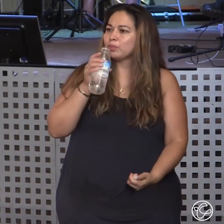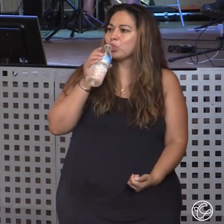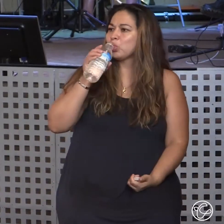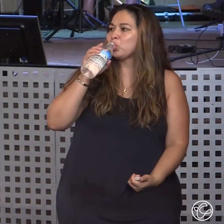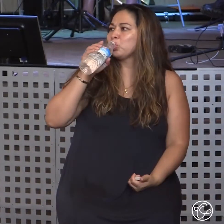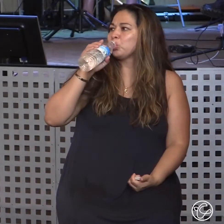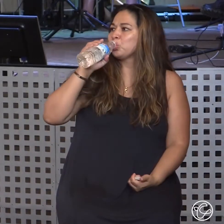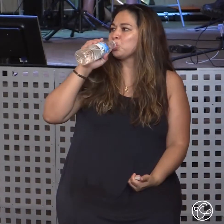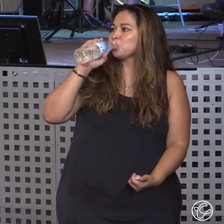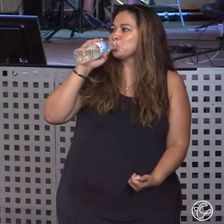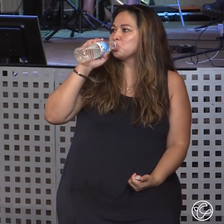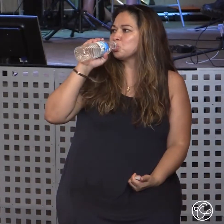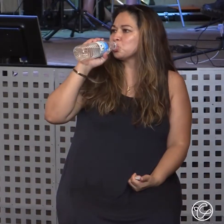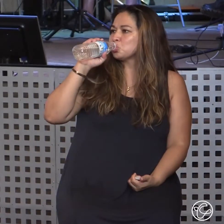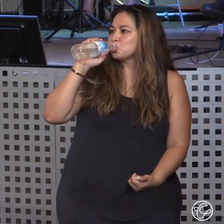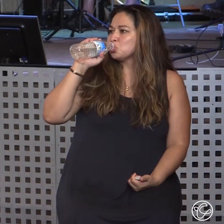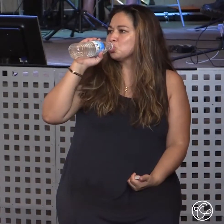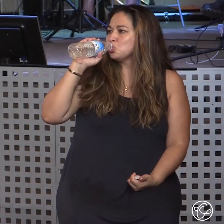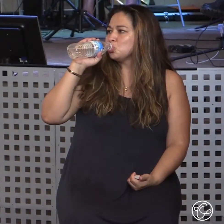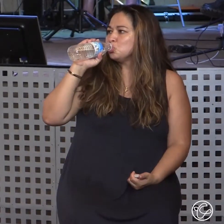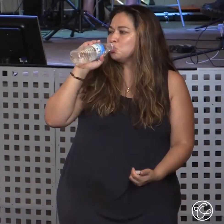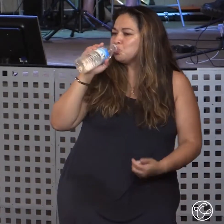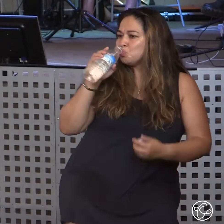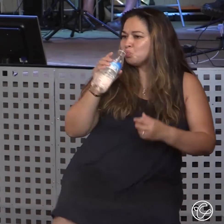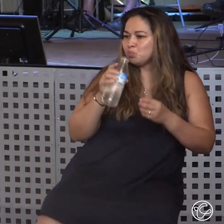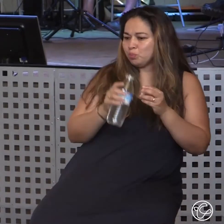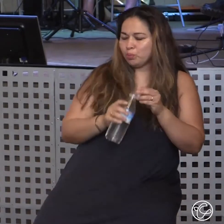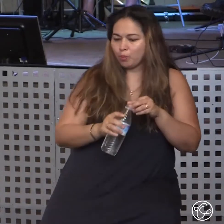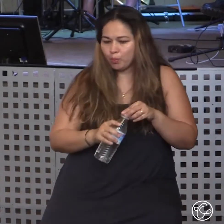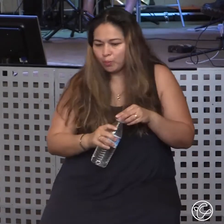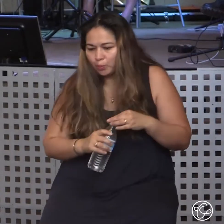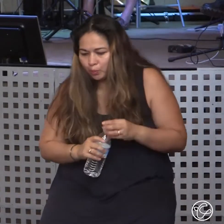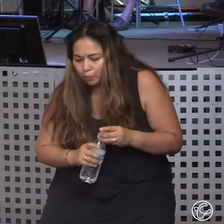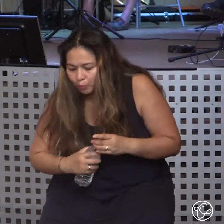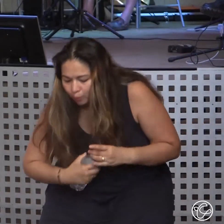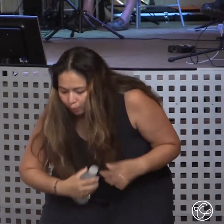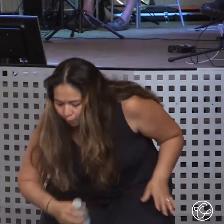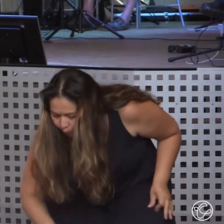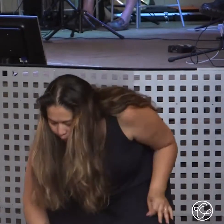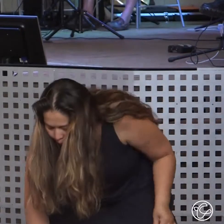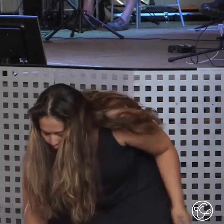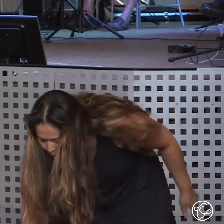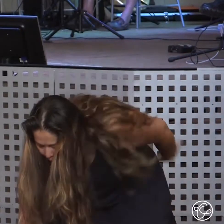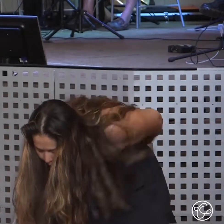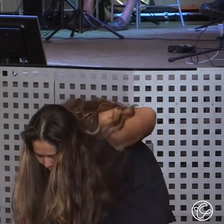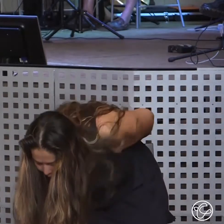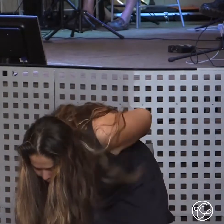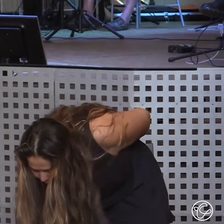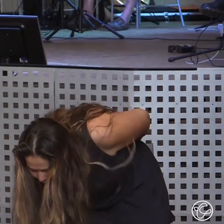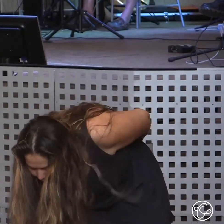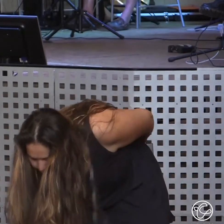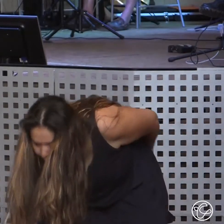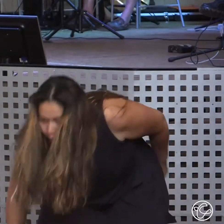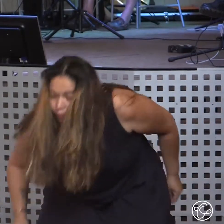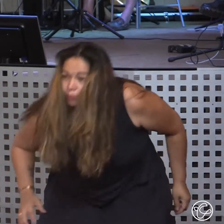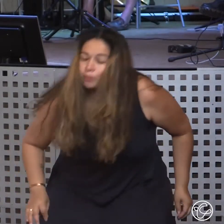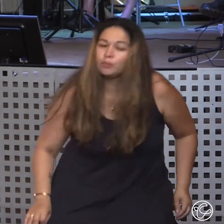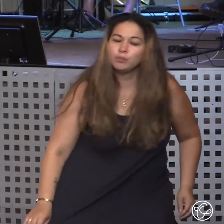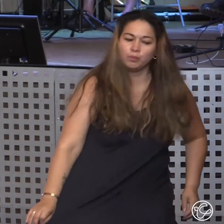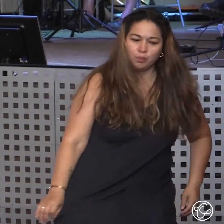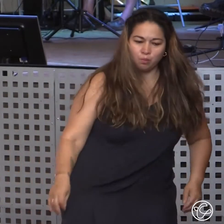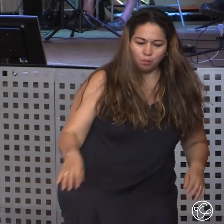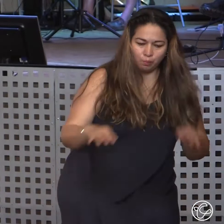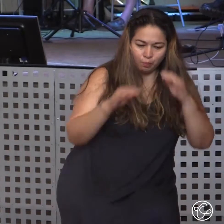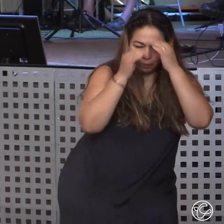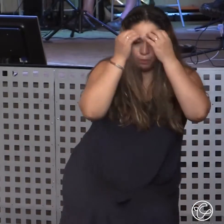debemos controlar, no vamos a poder controlar ni contabilizar. Dos cosas. Pero sí podemos, lo que